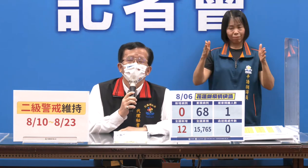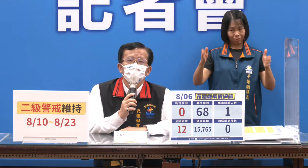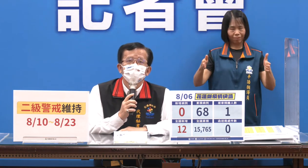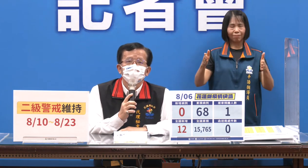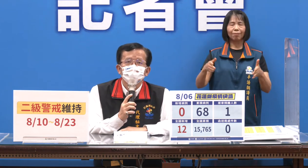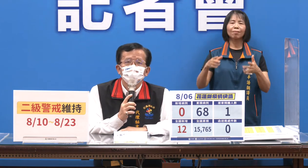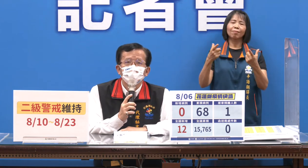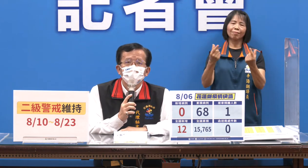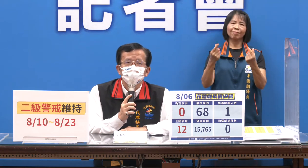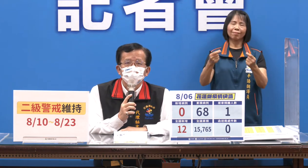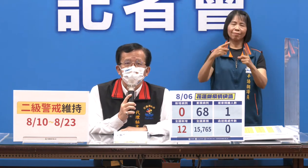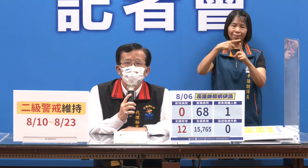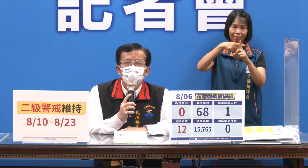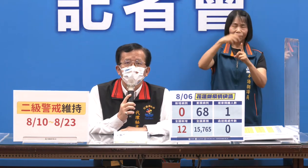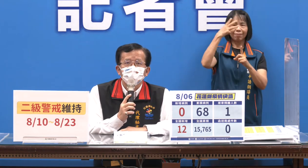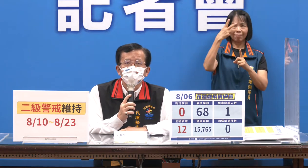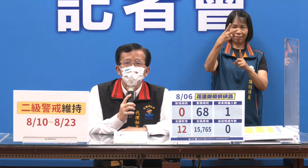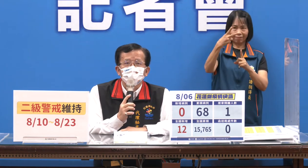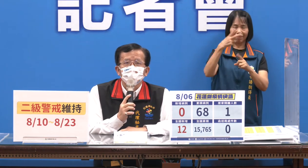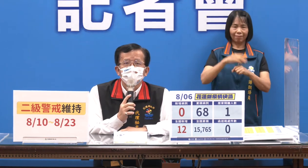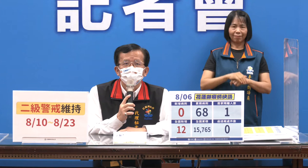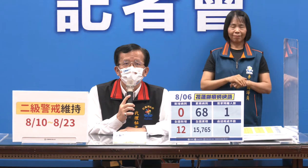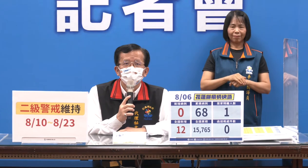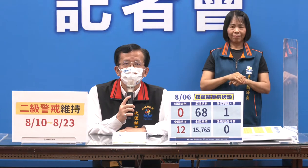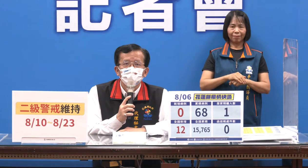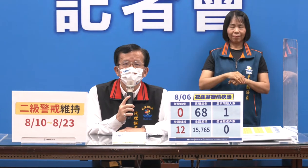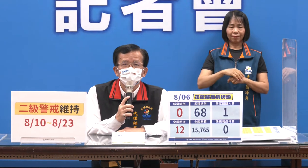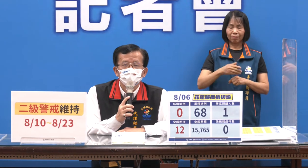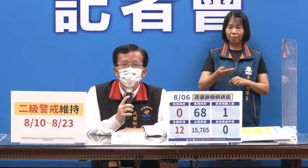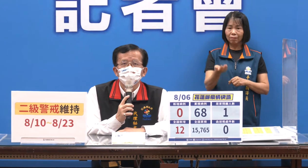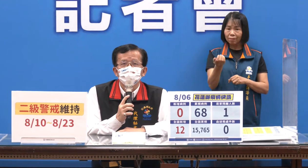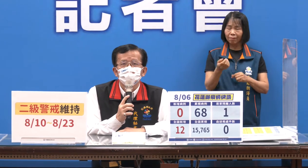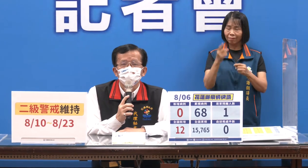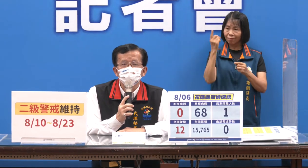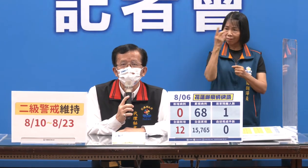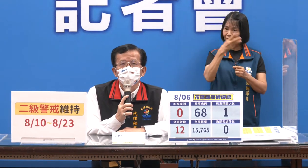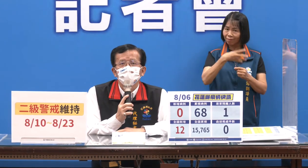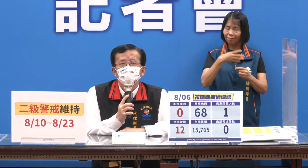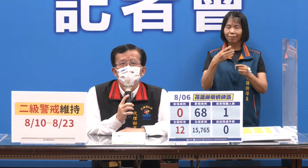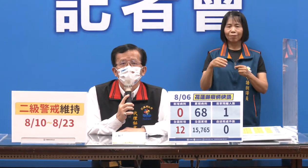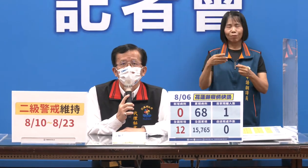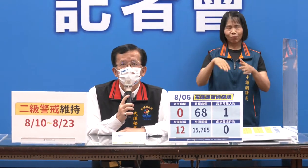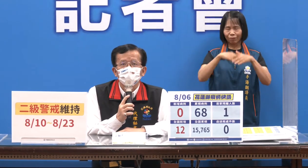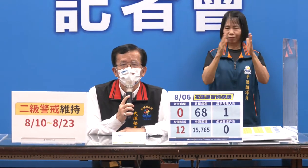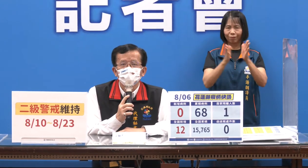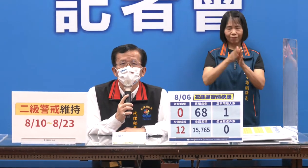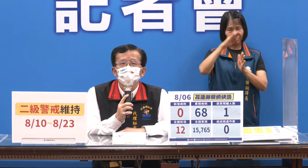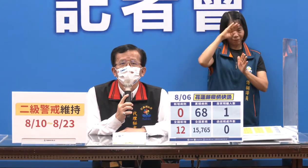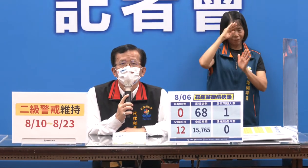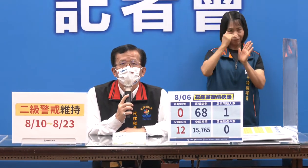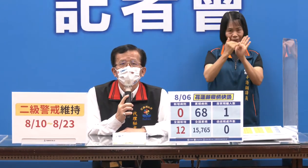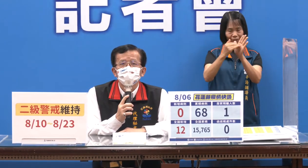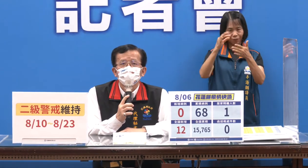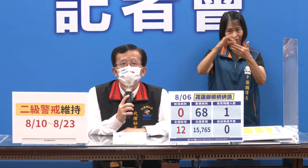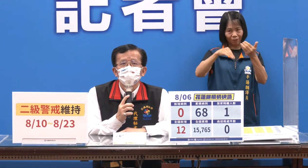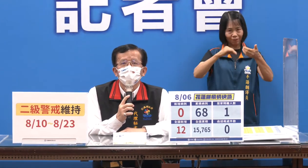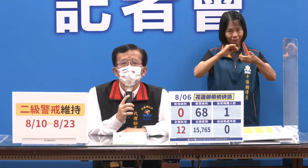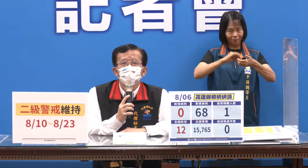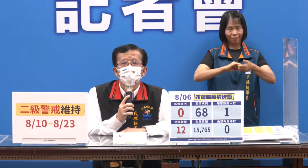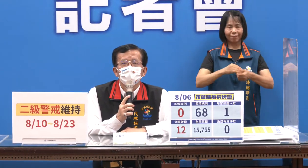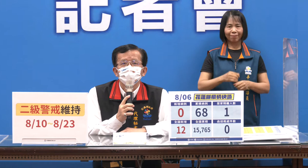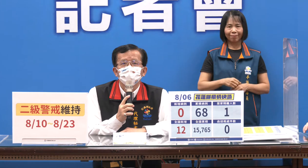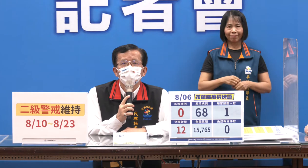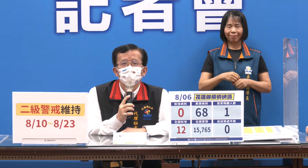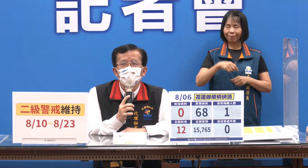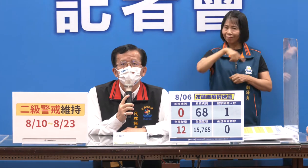上是我们属于防疫相关的资讯以及规定，来跟乡亲朋